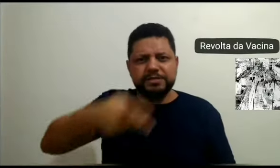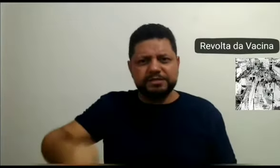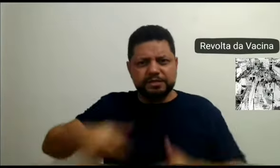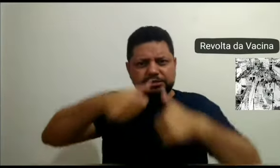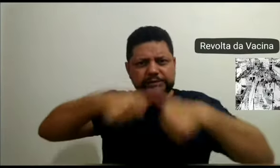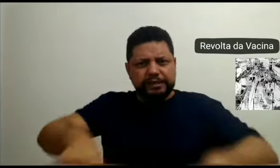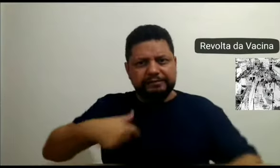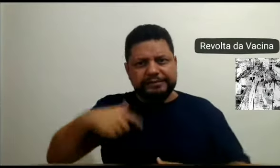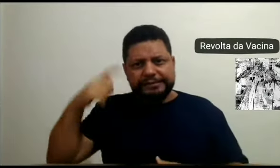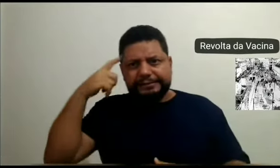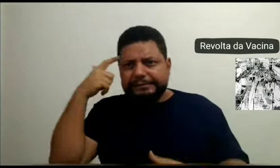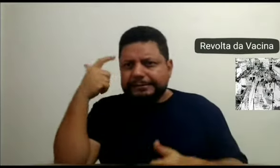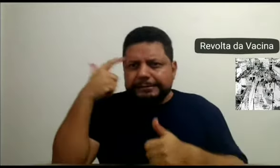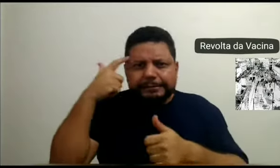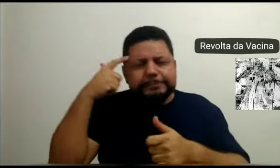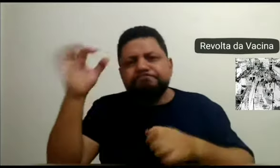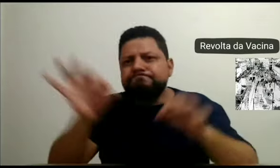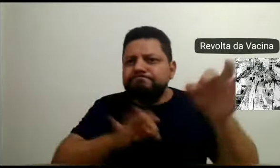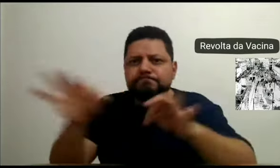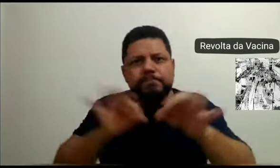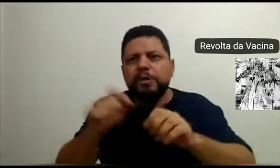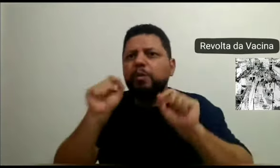Então, o presidente da época,